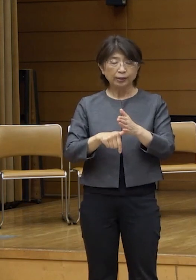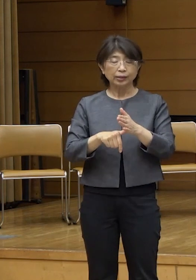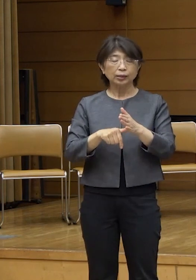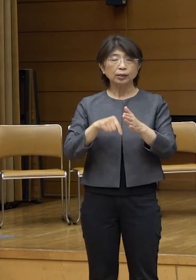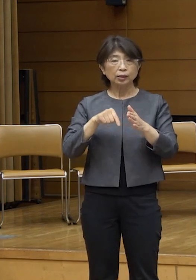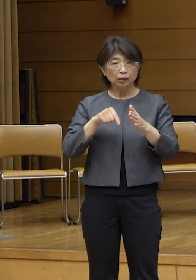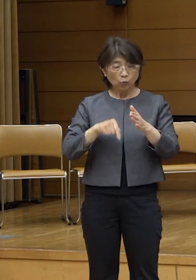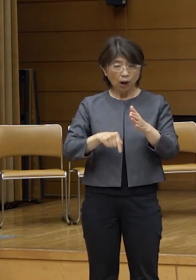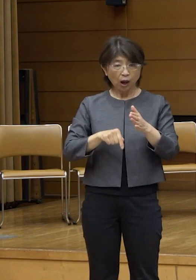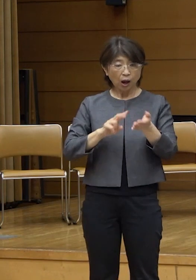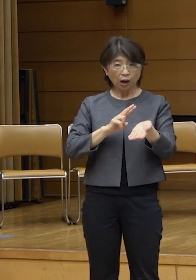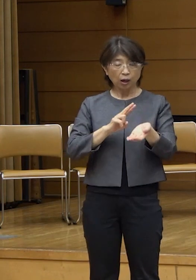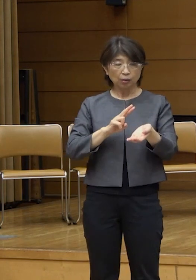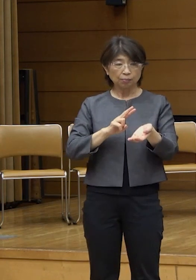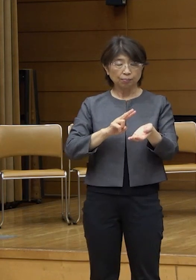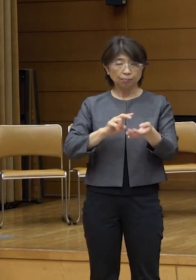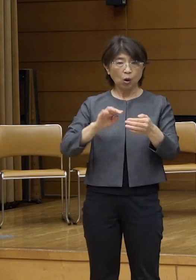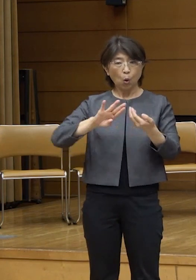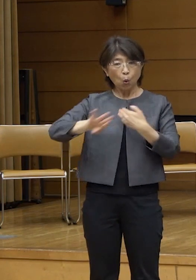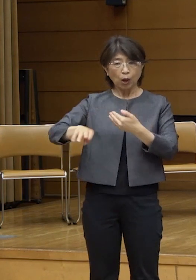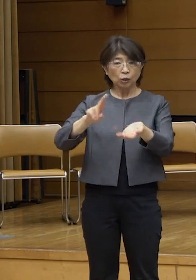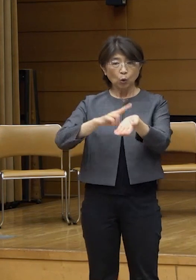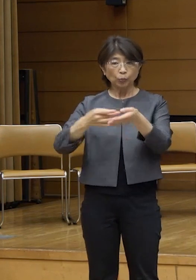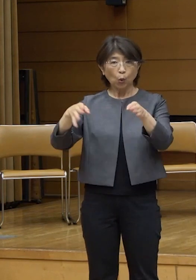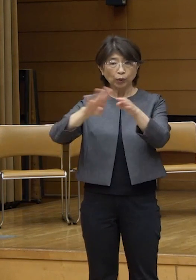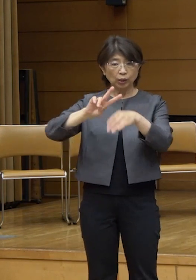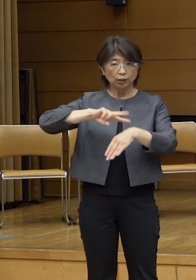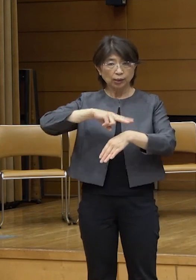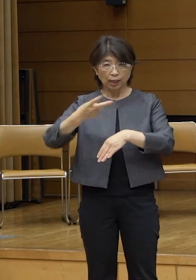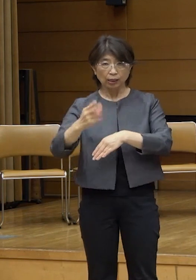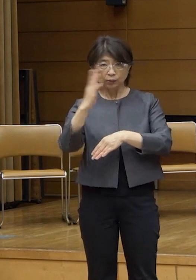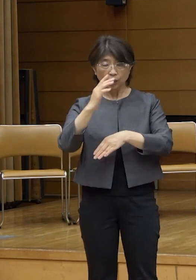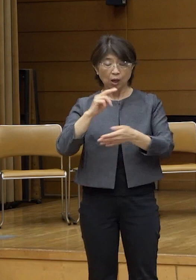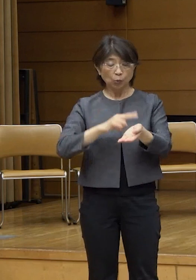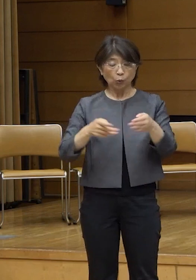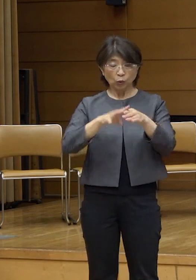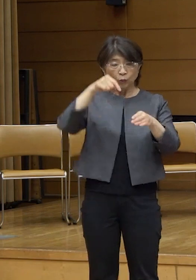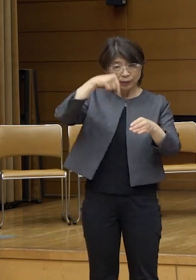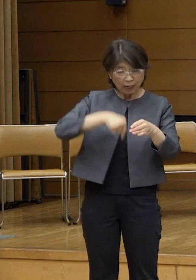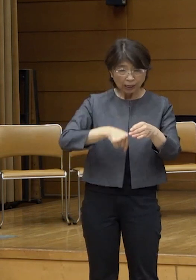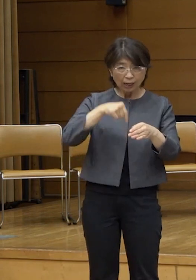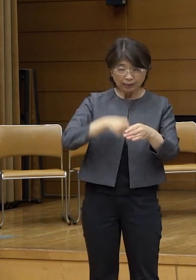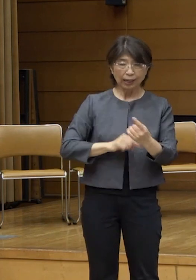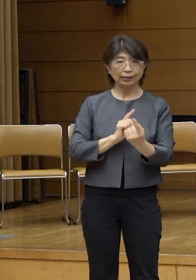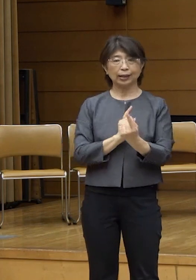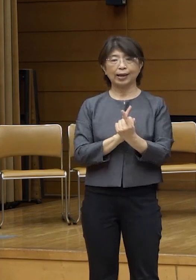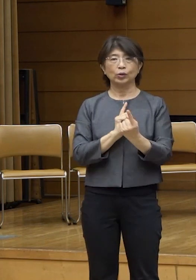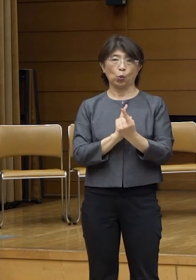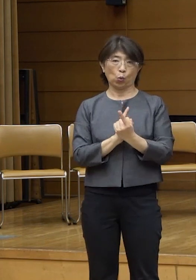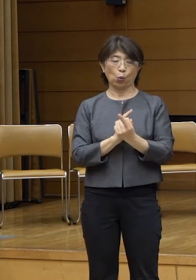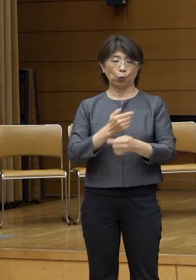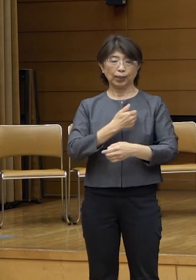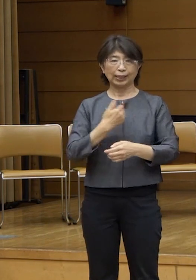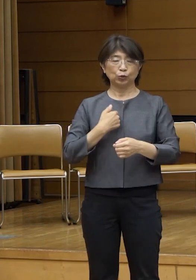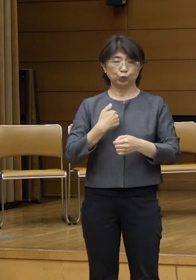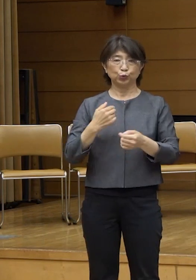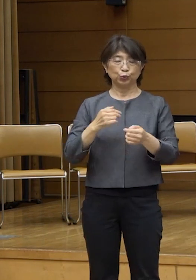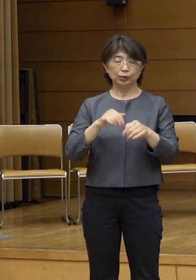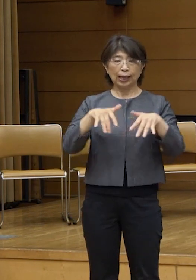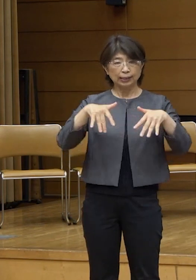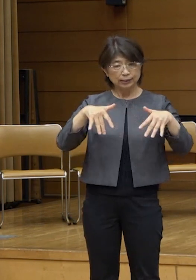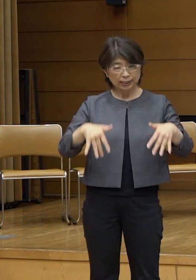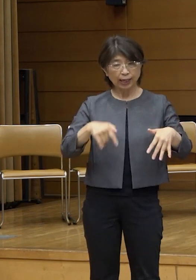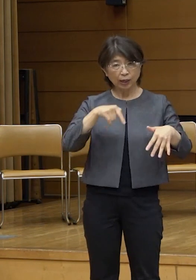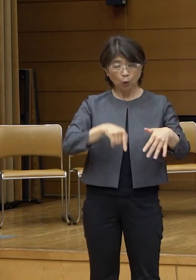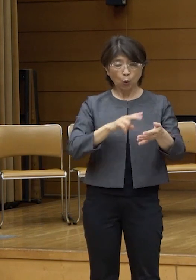応をして、他に転移させることなく院内で対応をするという、それだけの対応ができるような体制を院内